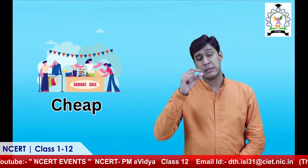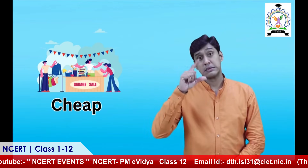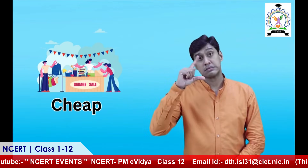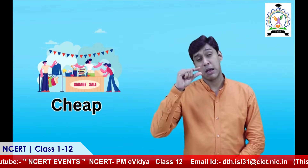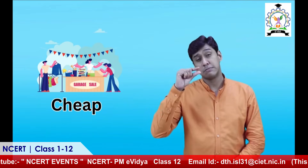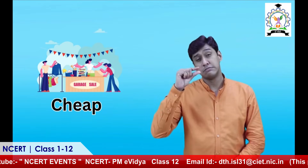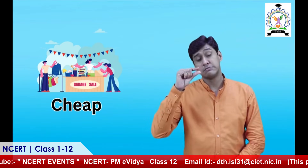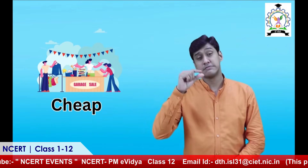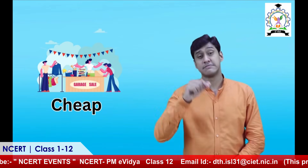सस्ता